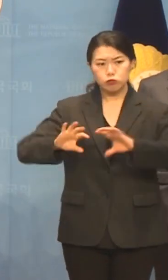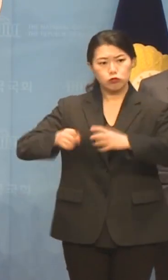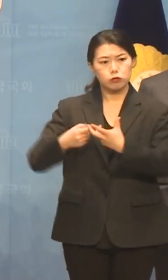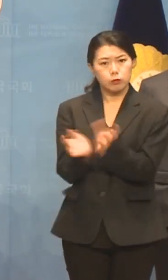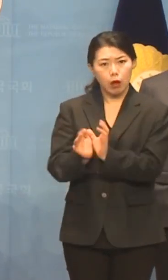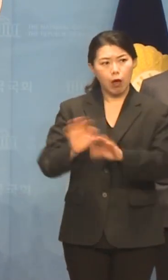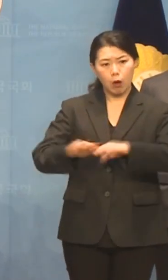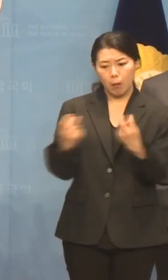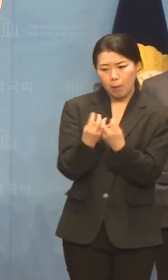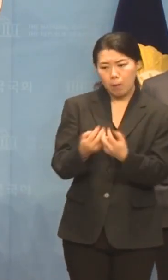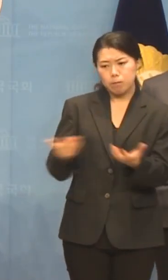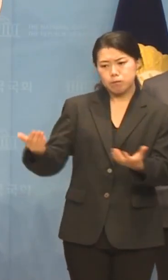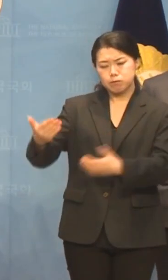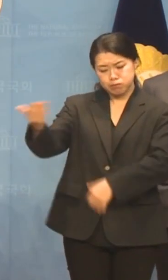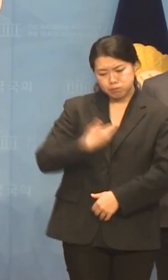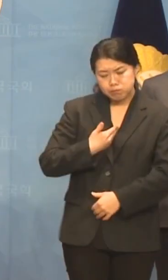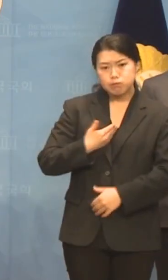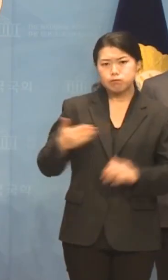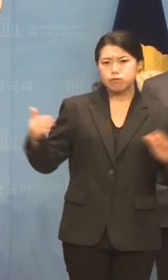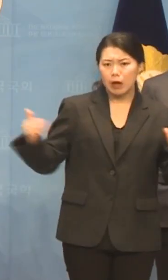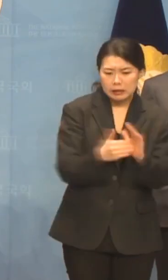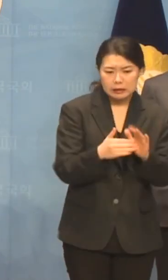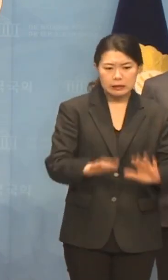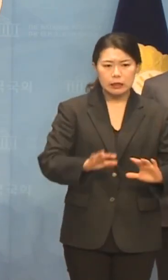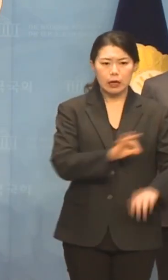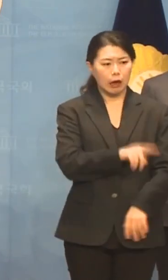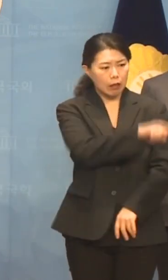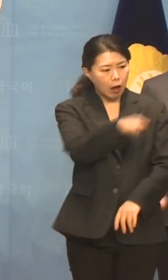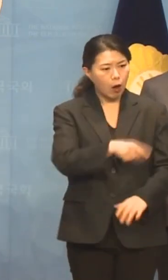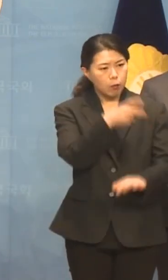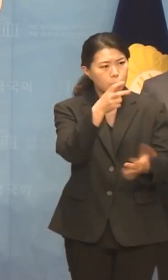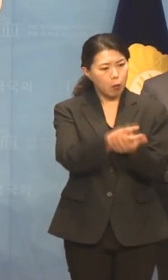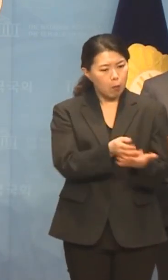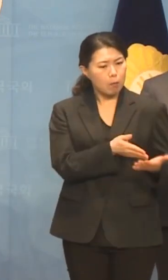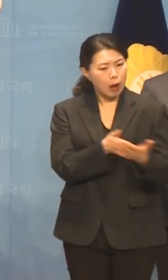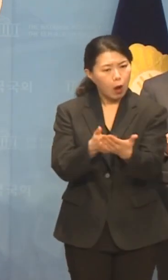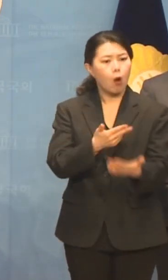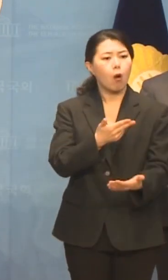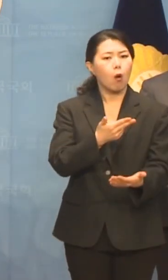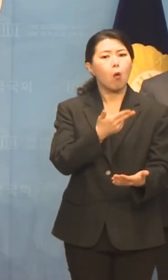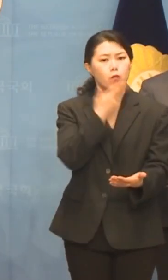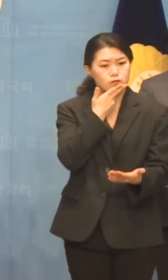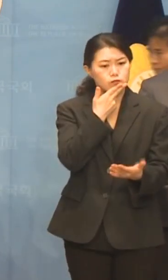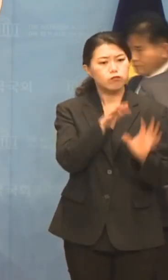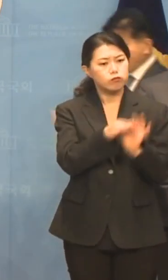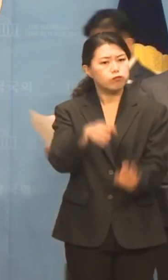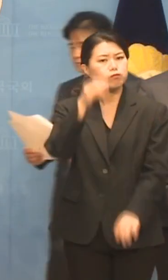있을 때까지 야당 의원들의 입법 발의도 하지 않기로 하였다.